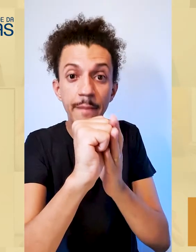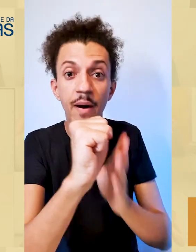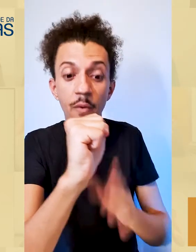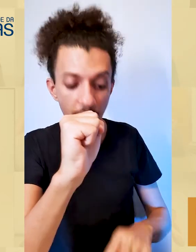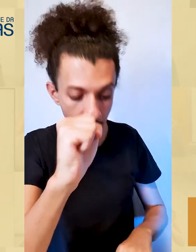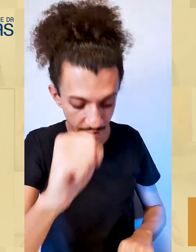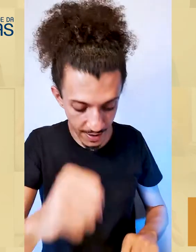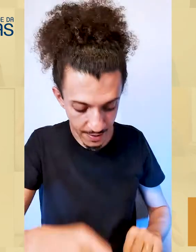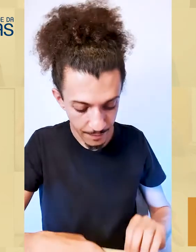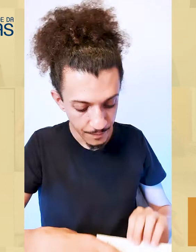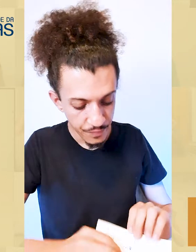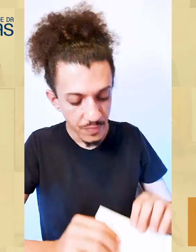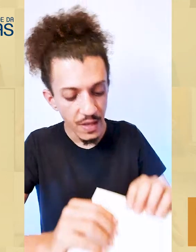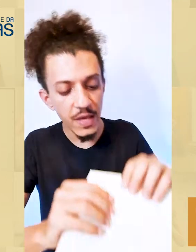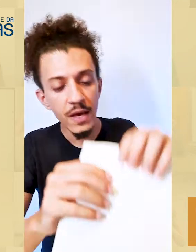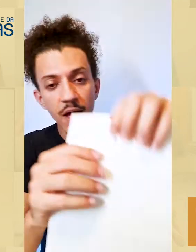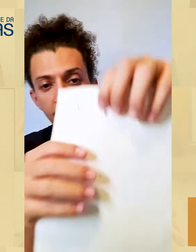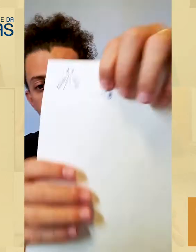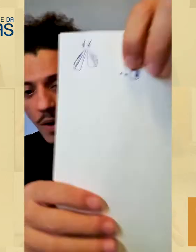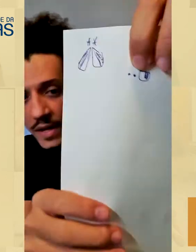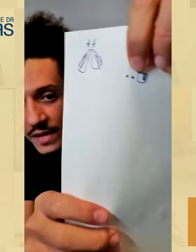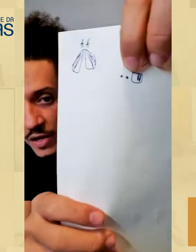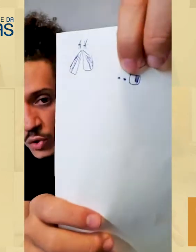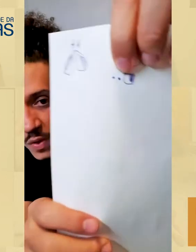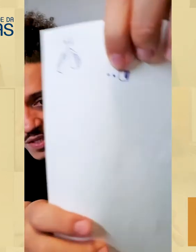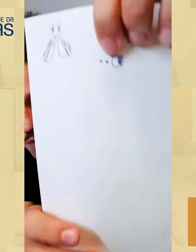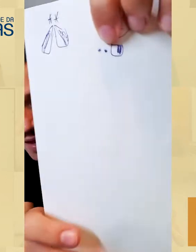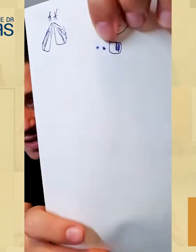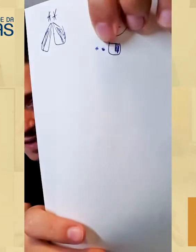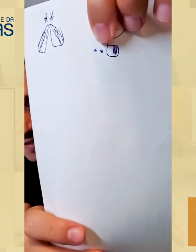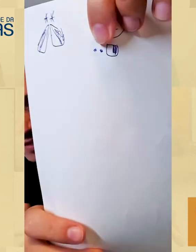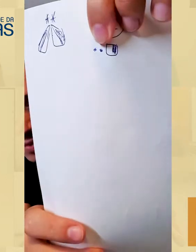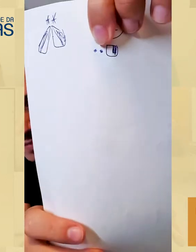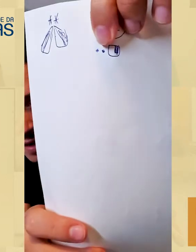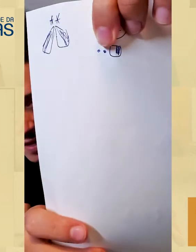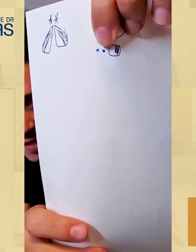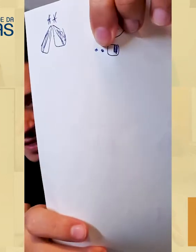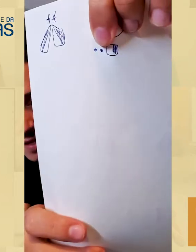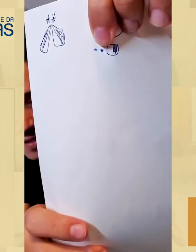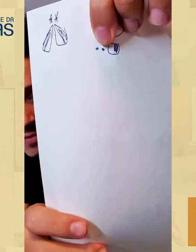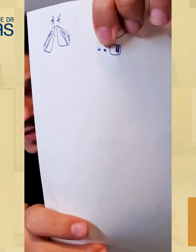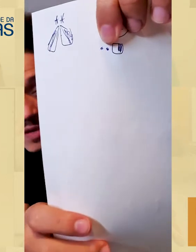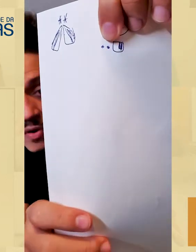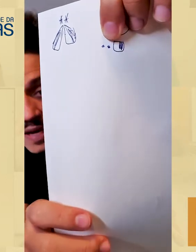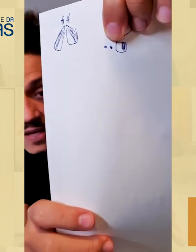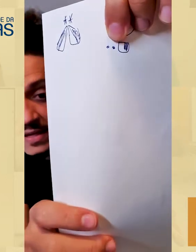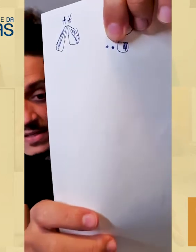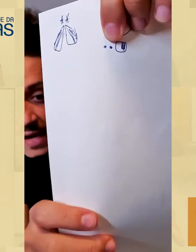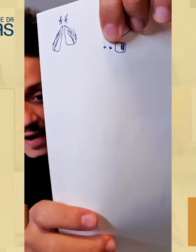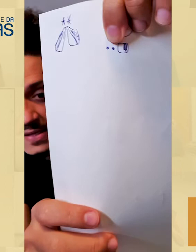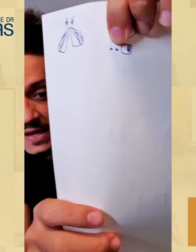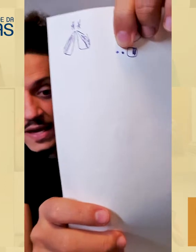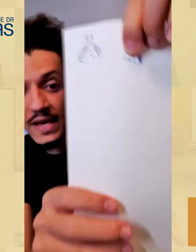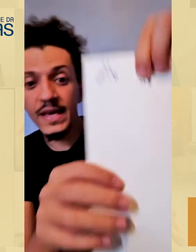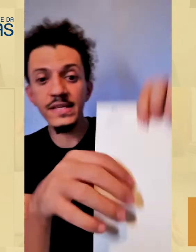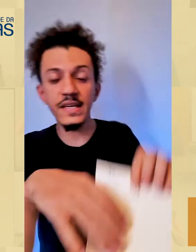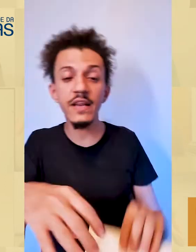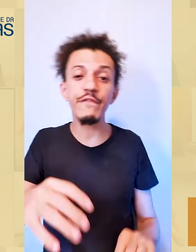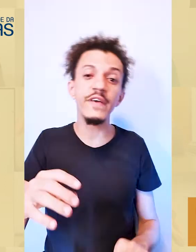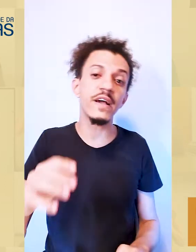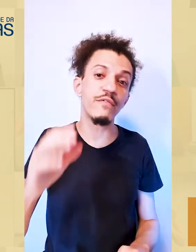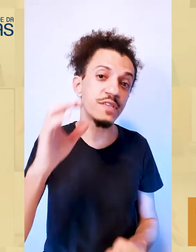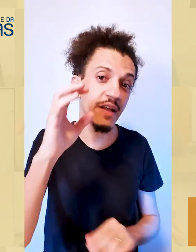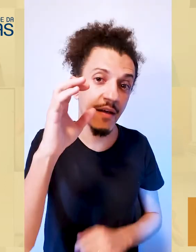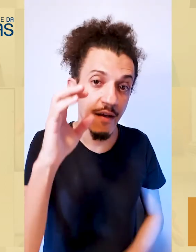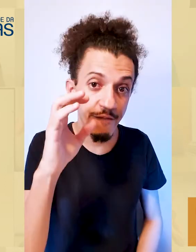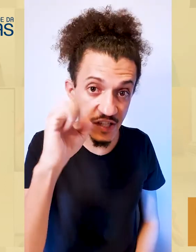palma da mão é branca. E então aqui tem 2 bolinhas. Essas 2 bolinhas aqui são um símbolo da escrita de sinais, que